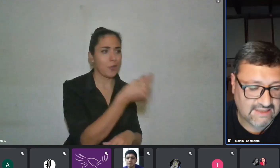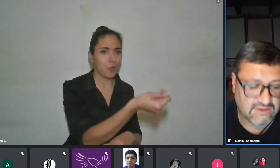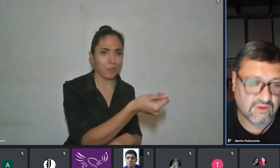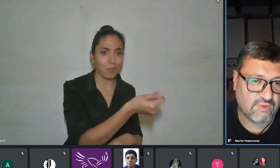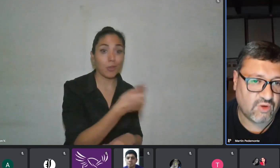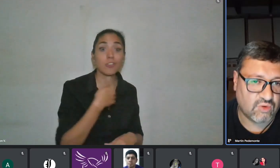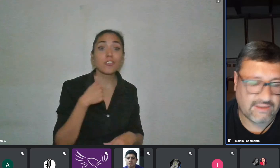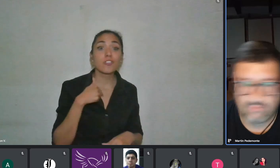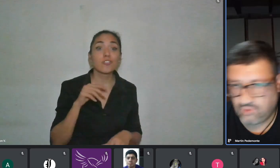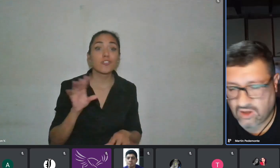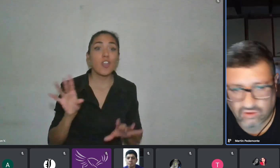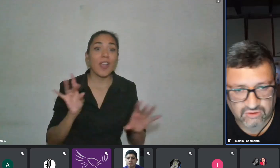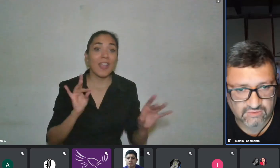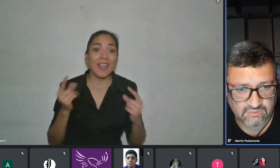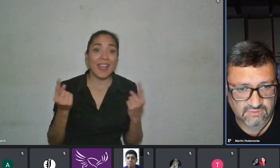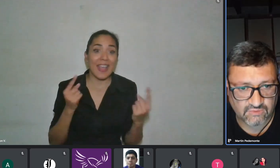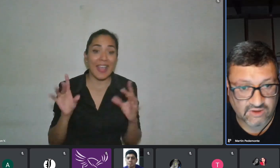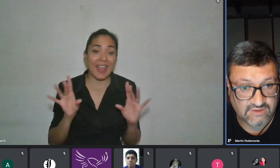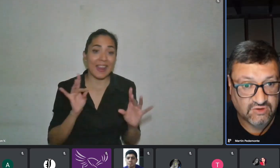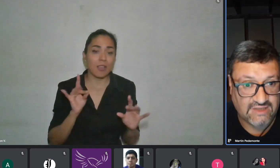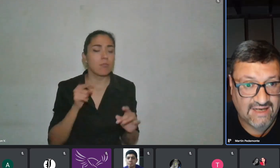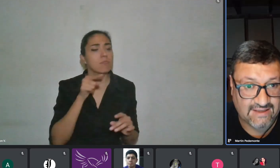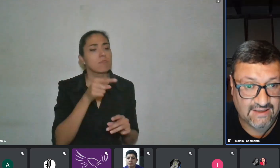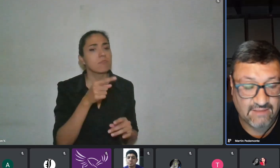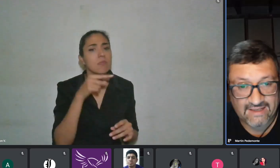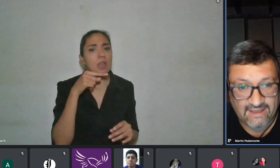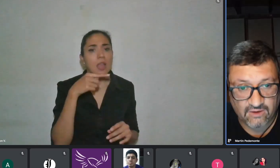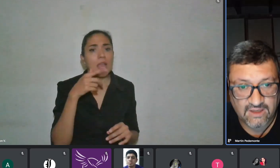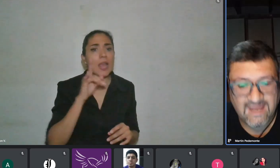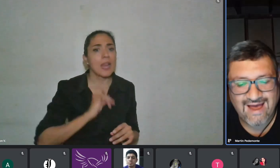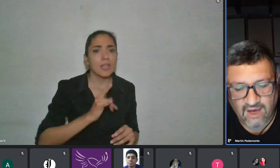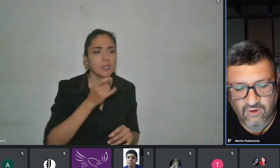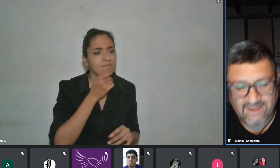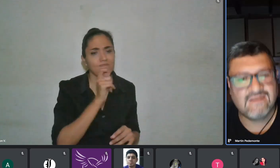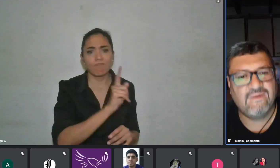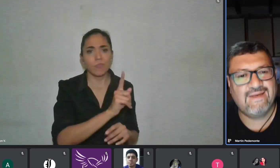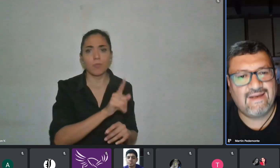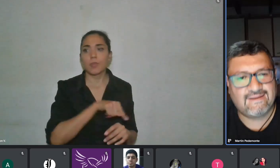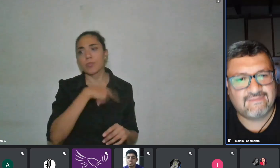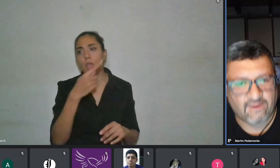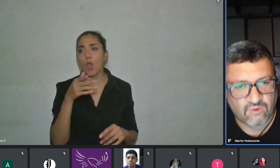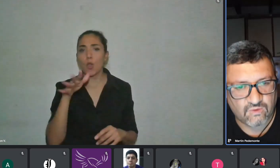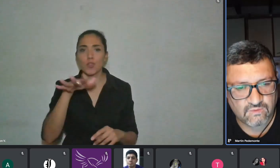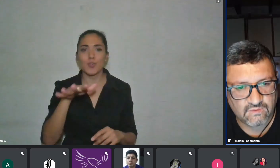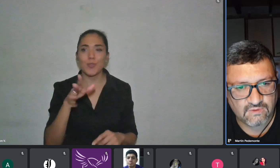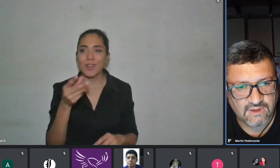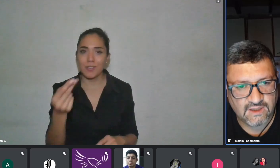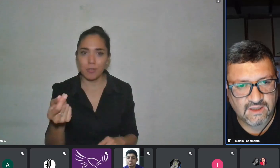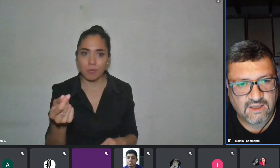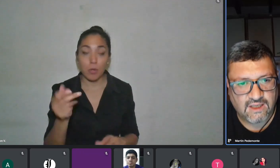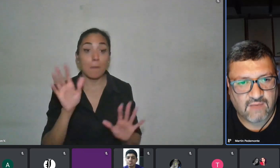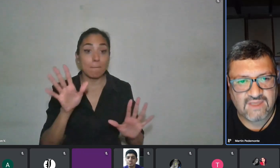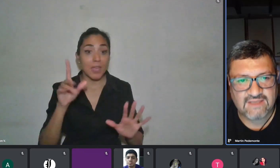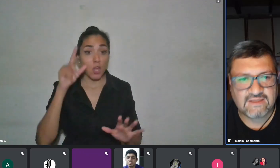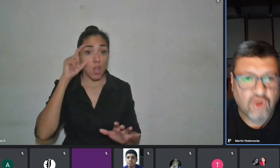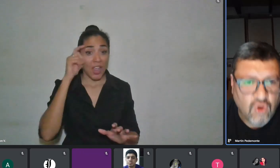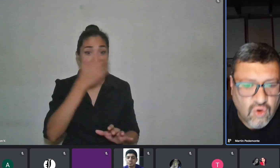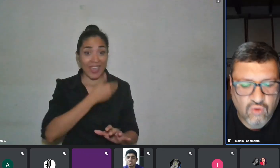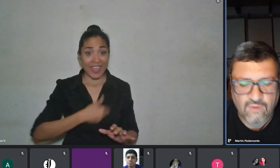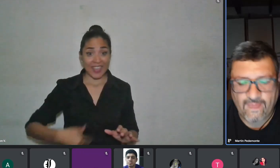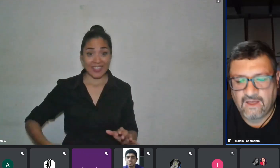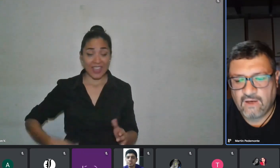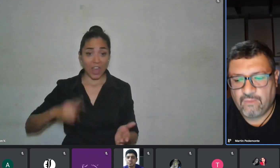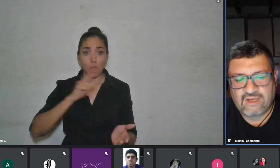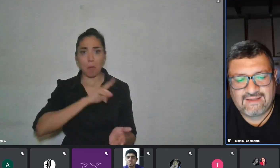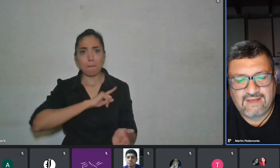producto, analizo y no me gusta, me voy a otro. Bueno, así funciona el mercado. Ahora, si viene el Estado y me dice: